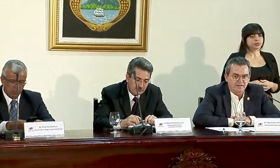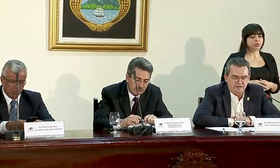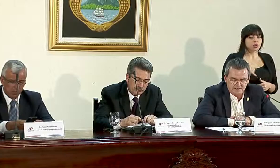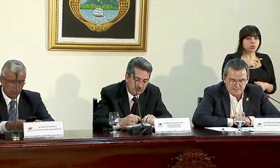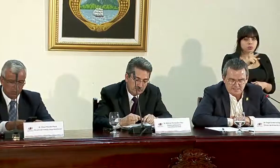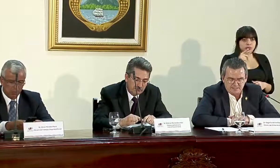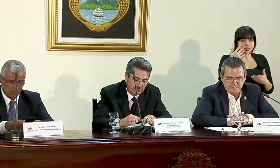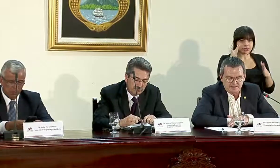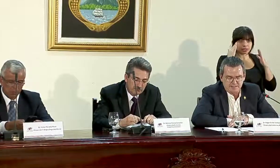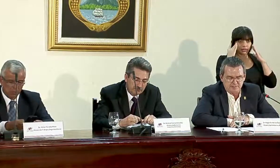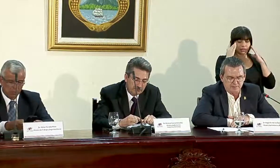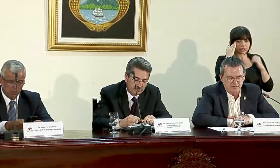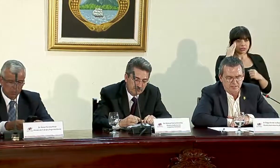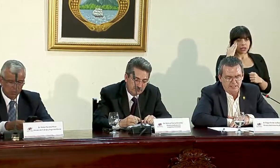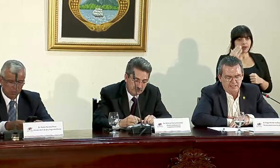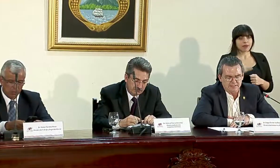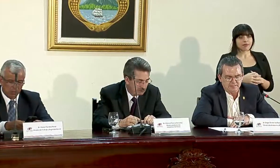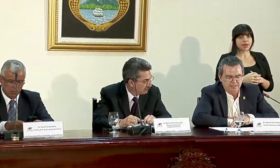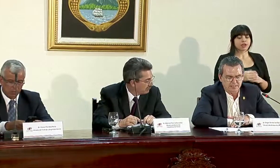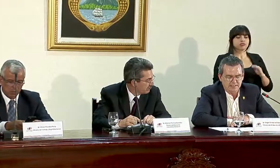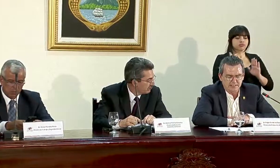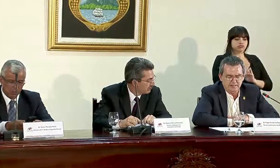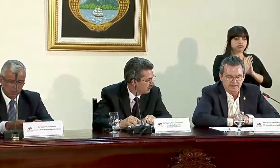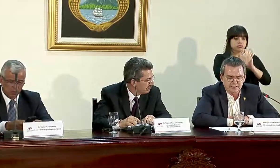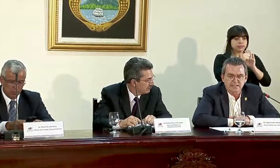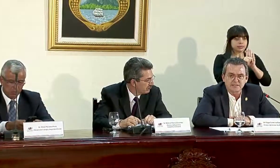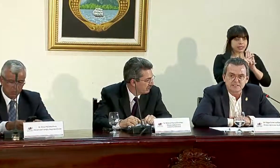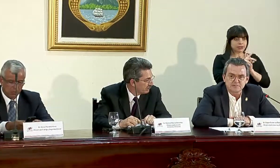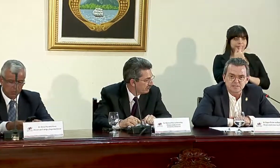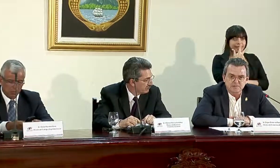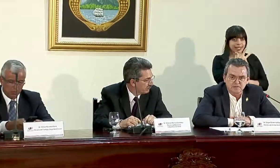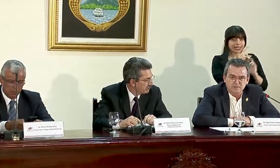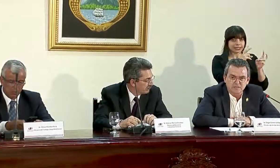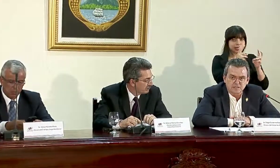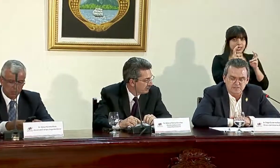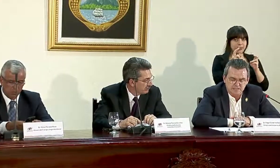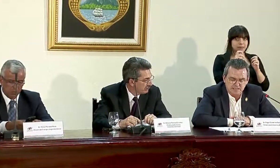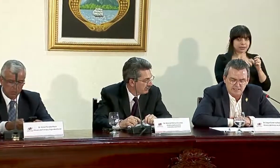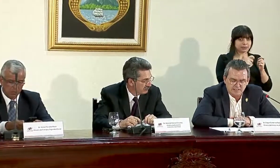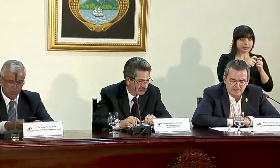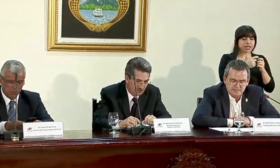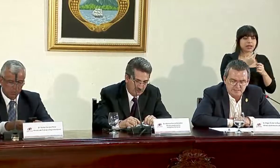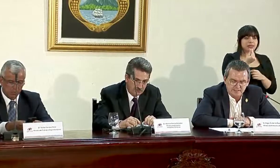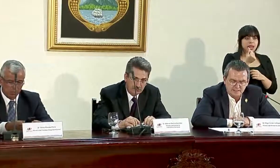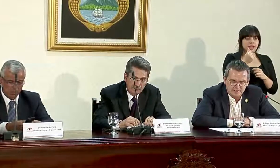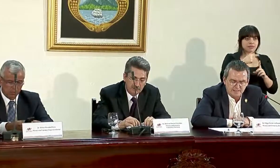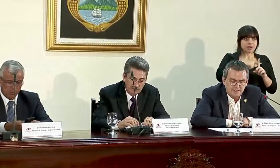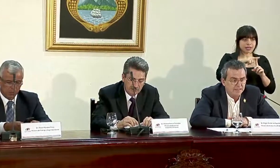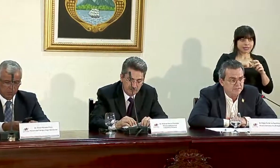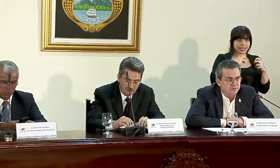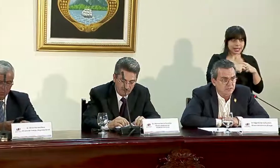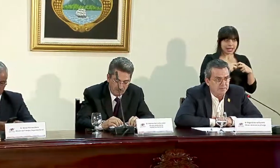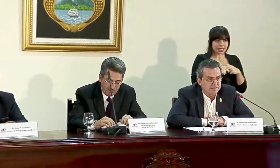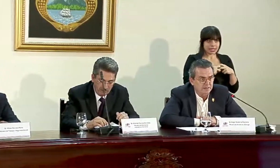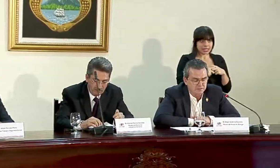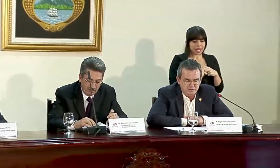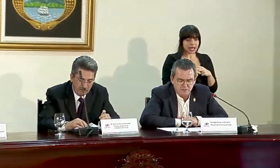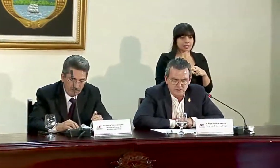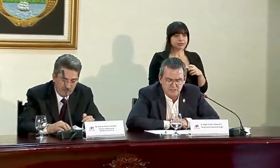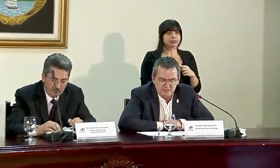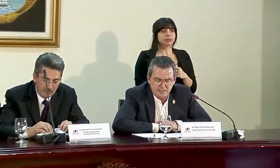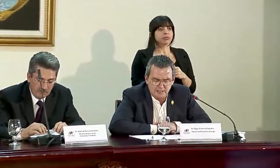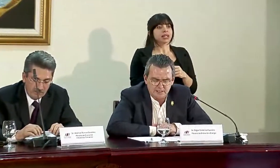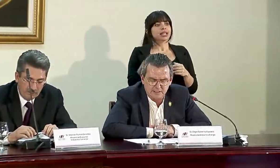Como ustedes saben, me interpeló la Asamblea Legislativa en tres temas específicos: tarifas eléctricas, el asunto de la pesca de